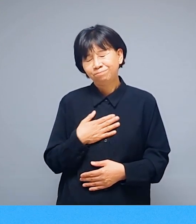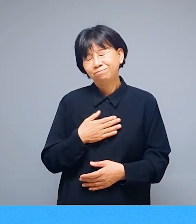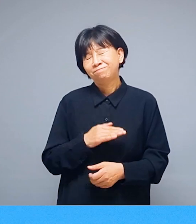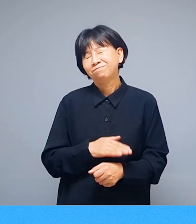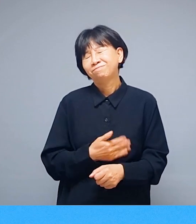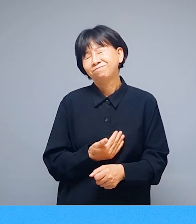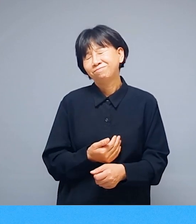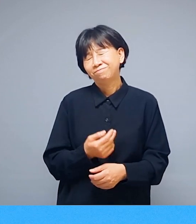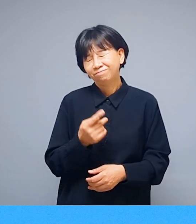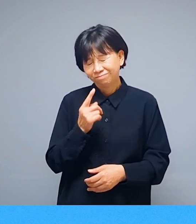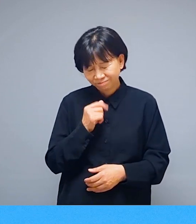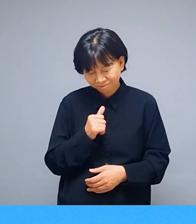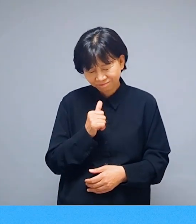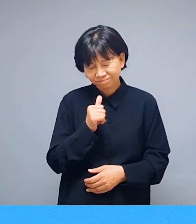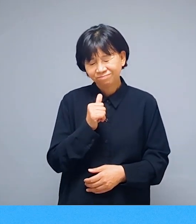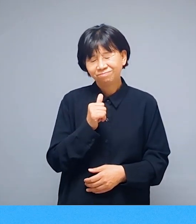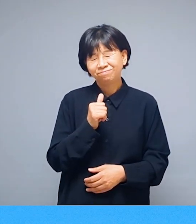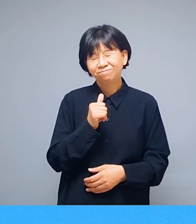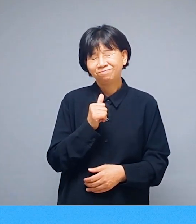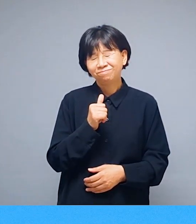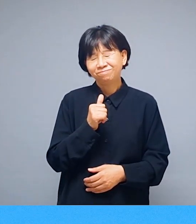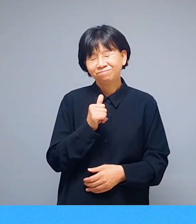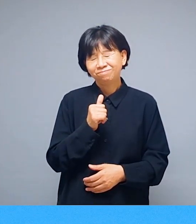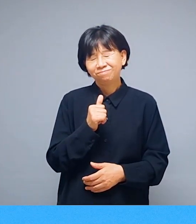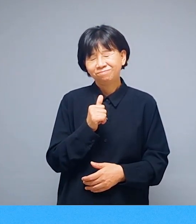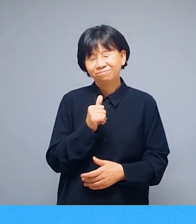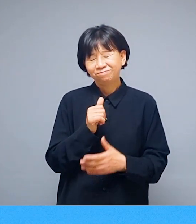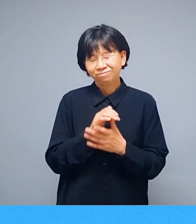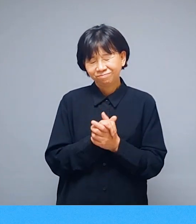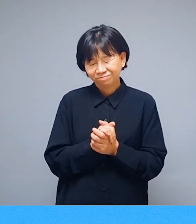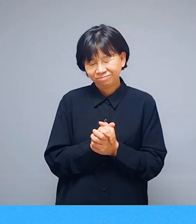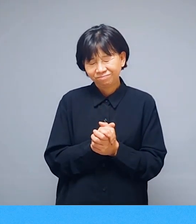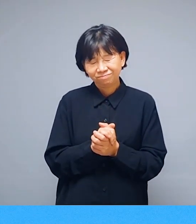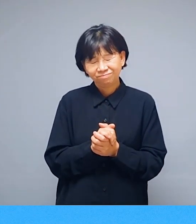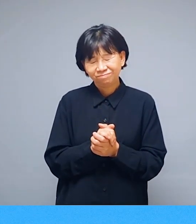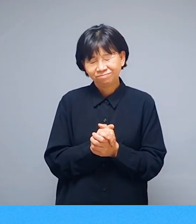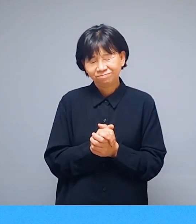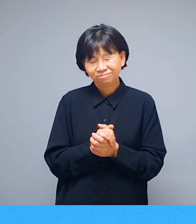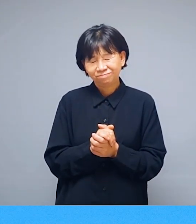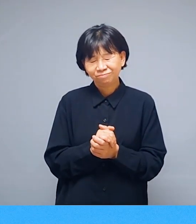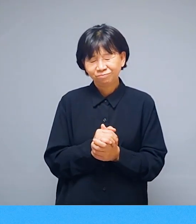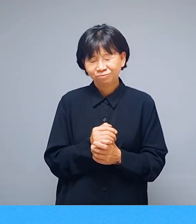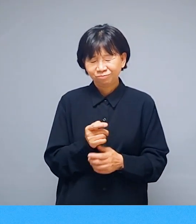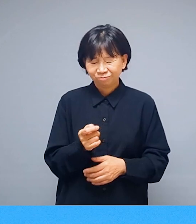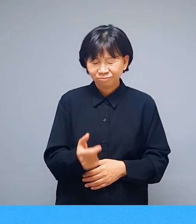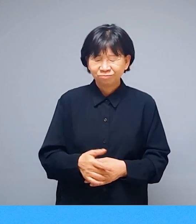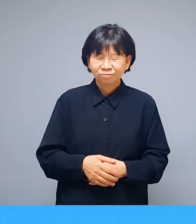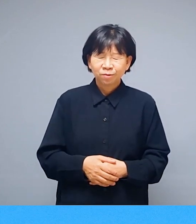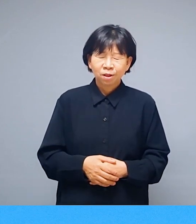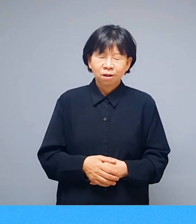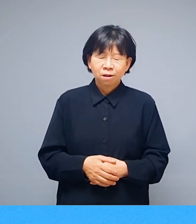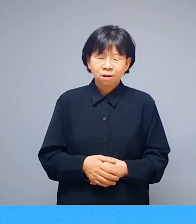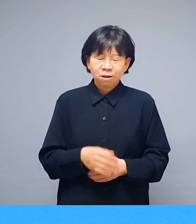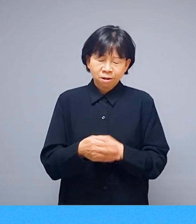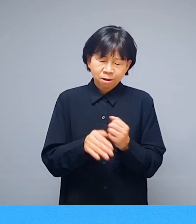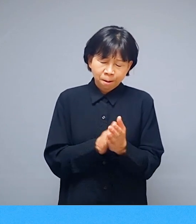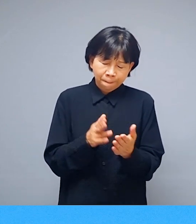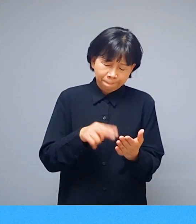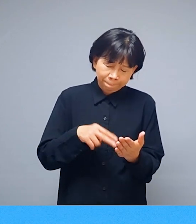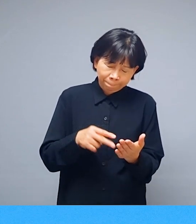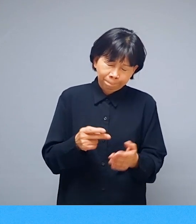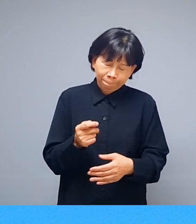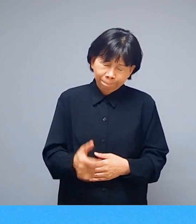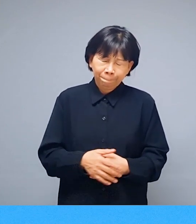덜 기도하고 덜 성경을 읽었습니다. 더 전도해야 되는데 관심이 뜸했습니다.